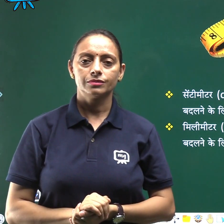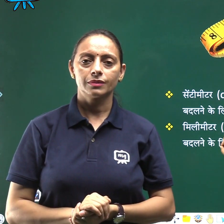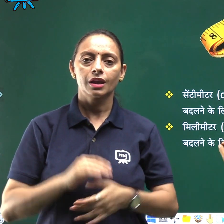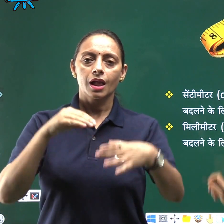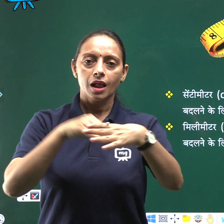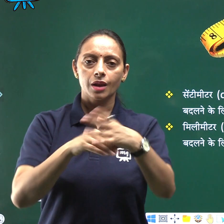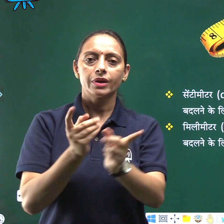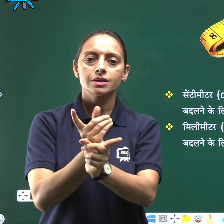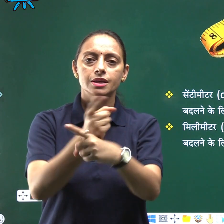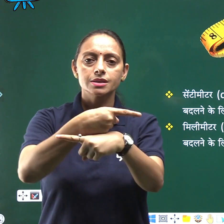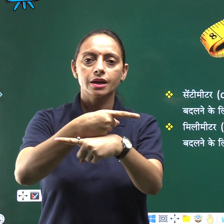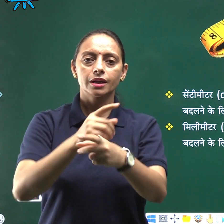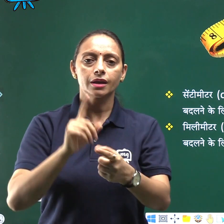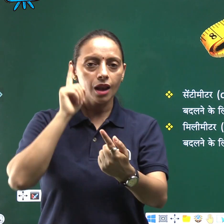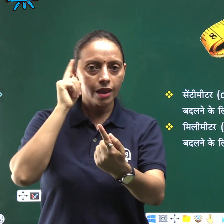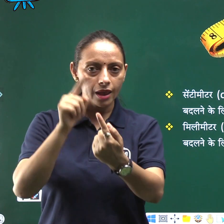में बदलने के लिए